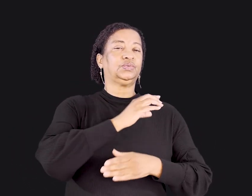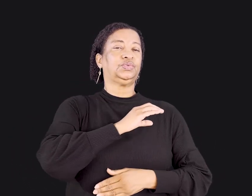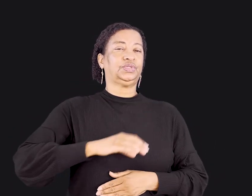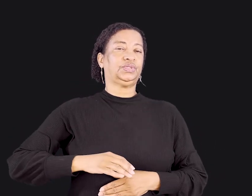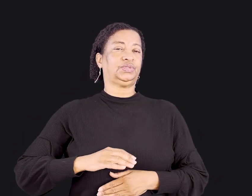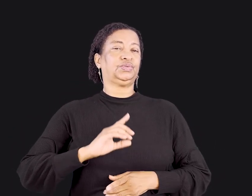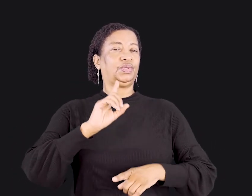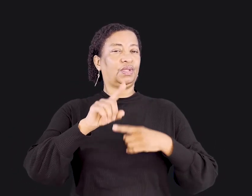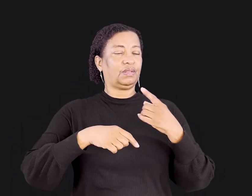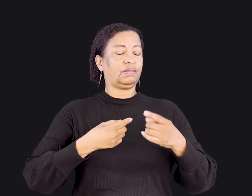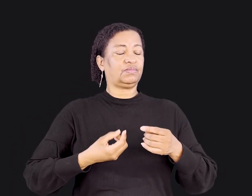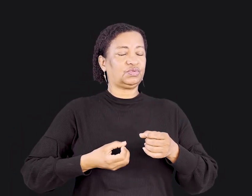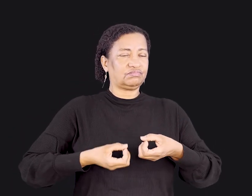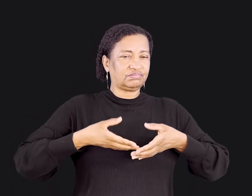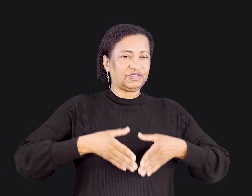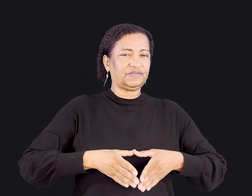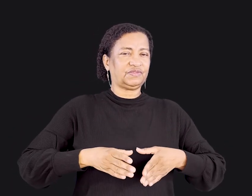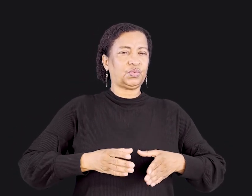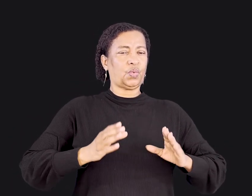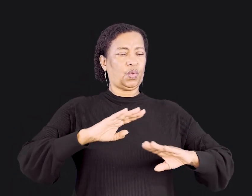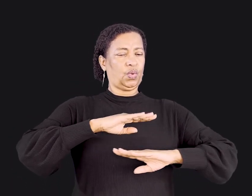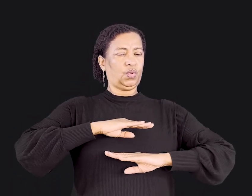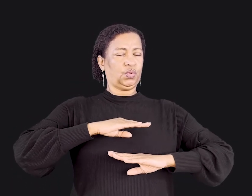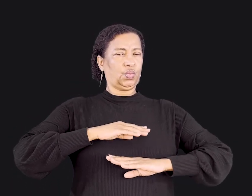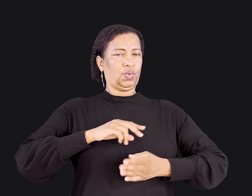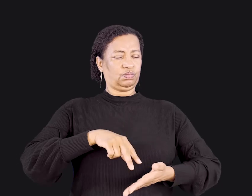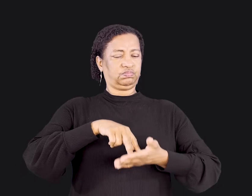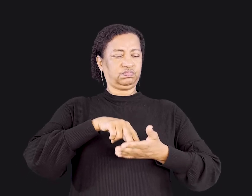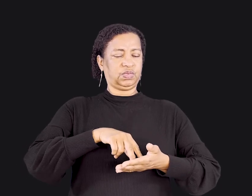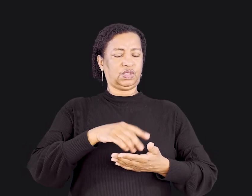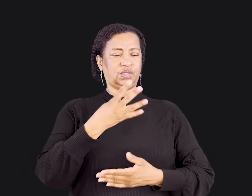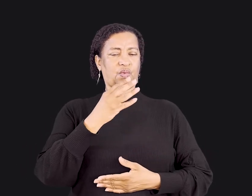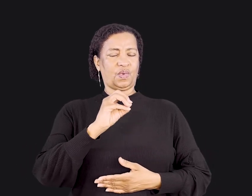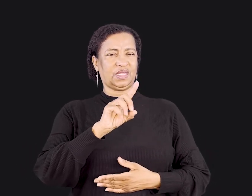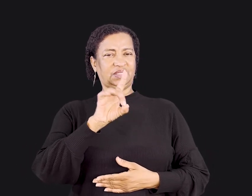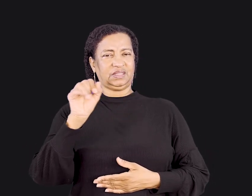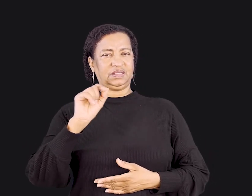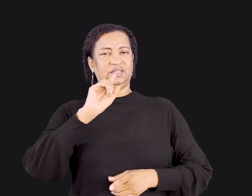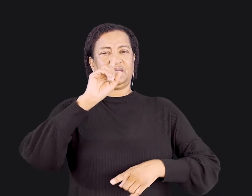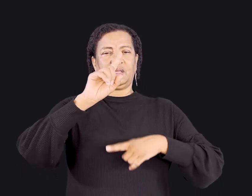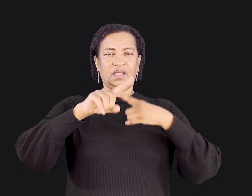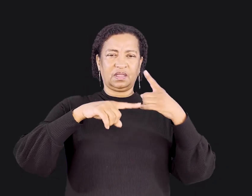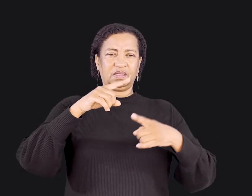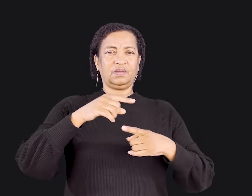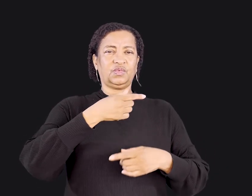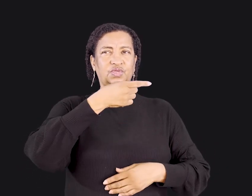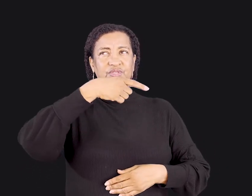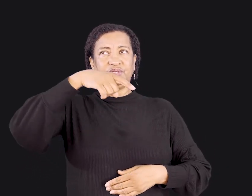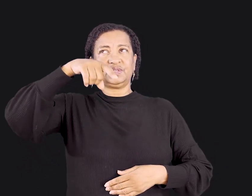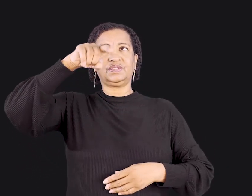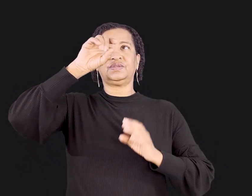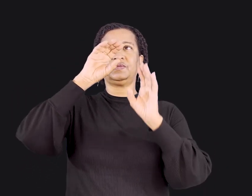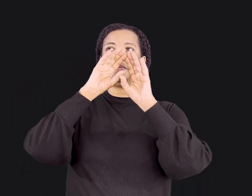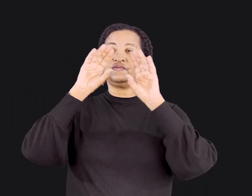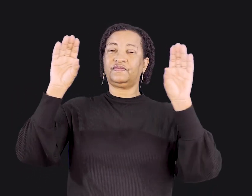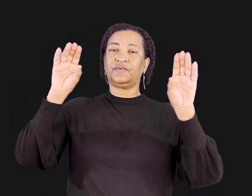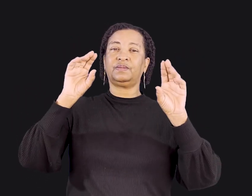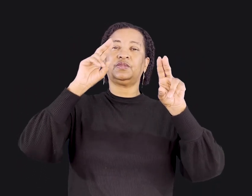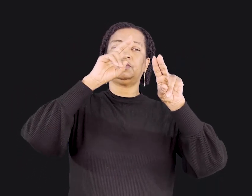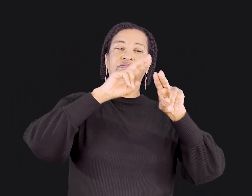e viveu no seu corpo ressurreto durante 40 dias. Depois disso, ele ascende ao céu e agora está sentado à direita do